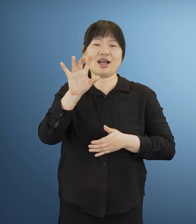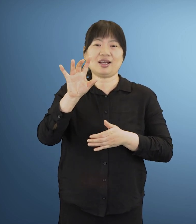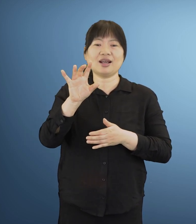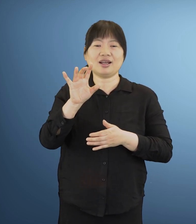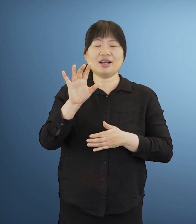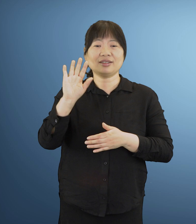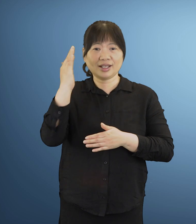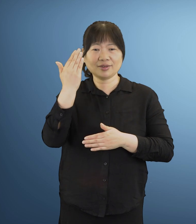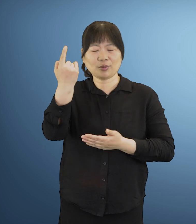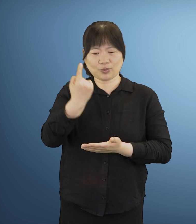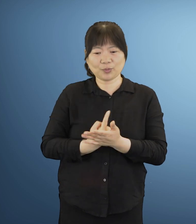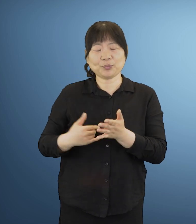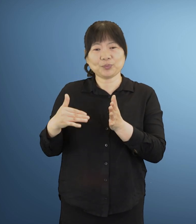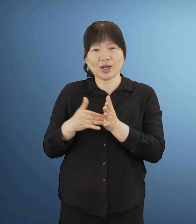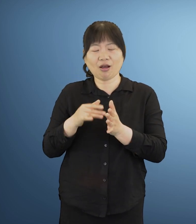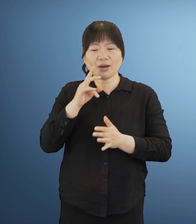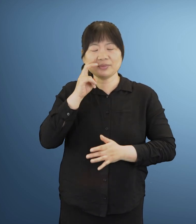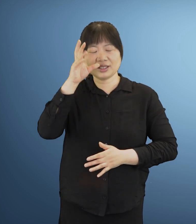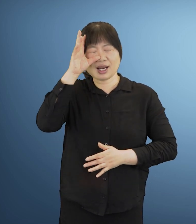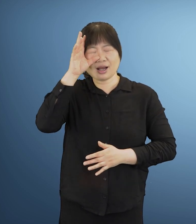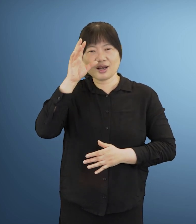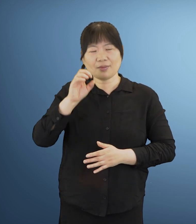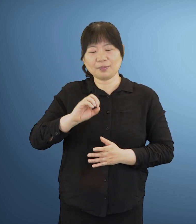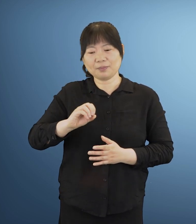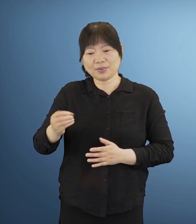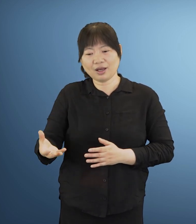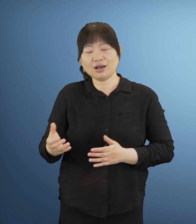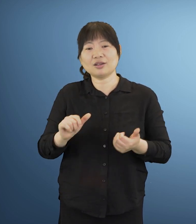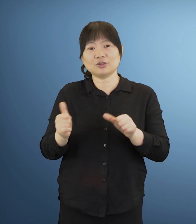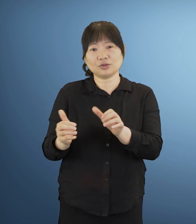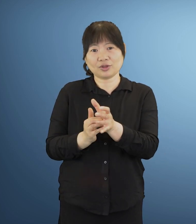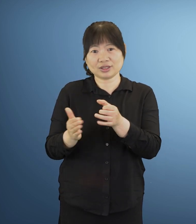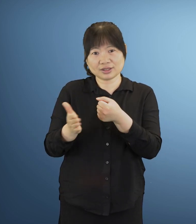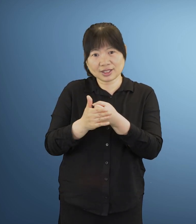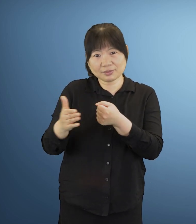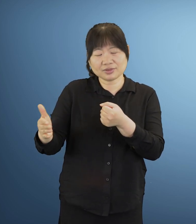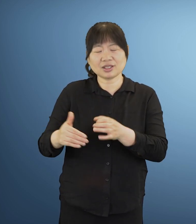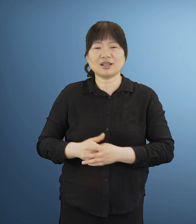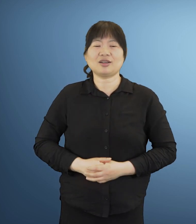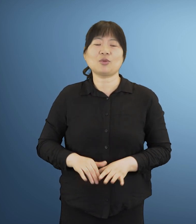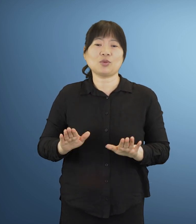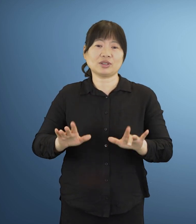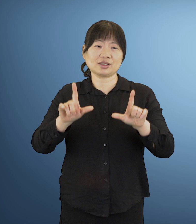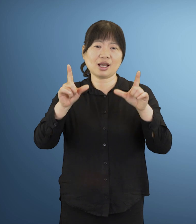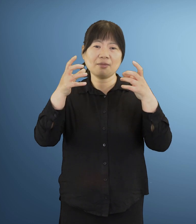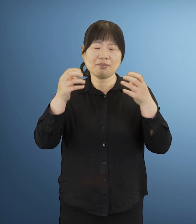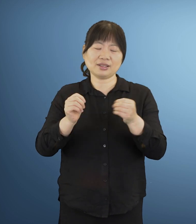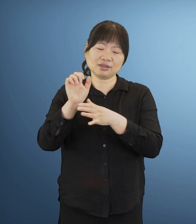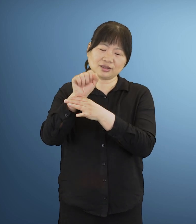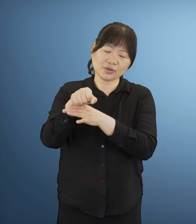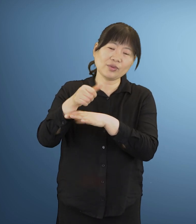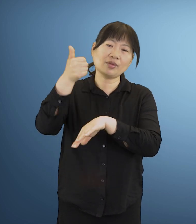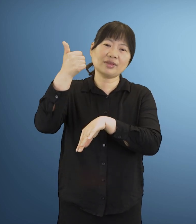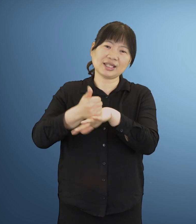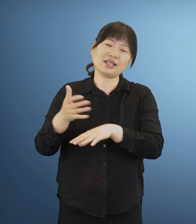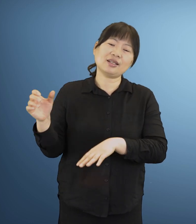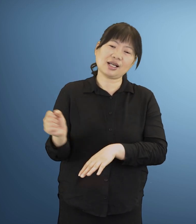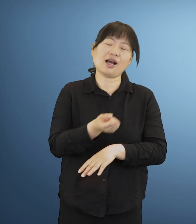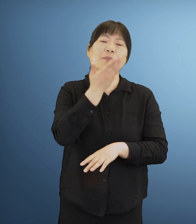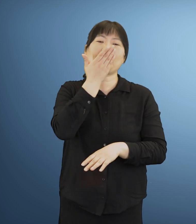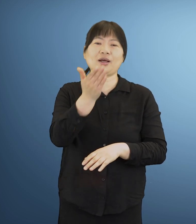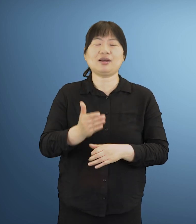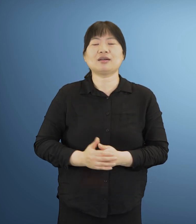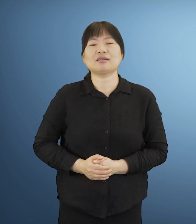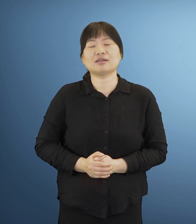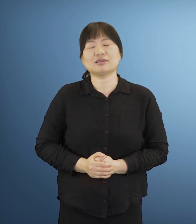맞죠, 여러분? 그 미랄이 떨어져 죽어서 오늘날 많은 결실을 내고 있지